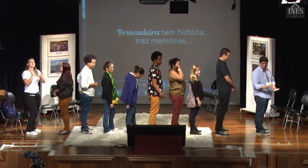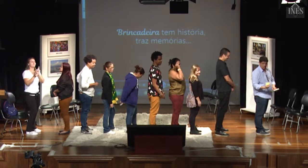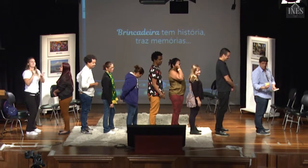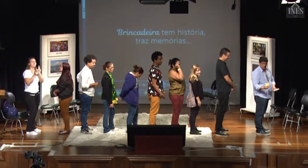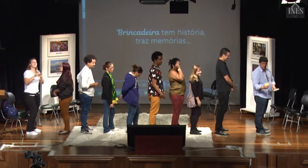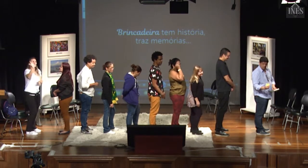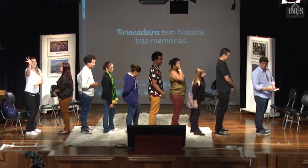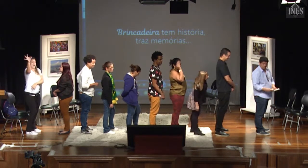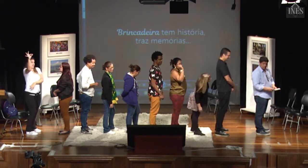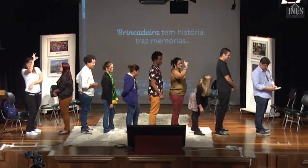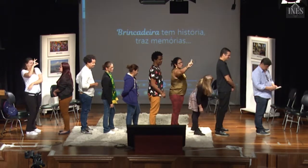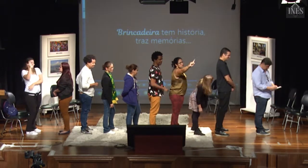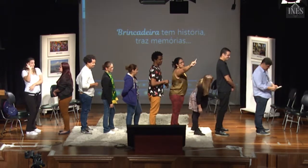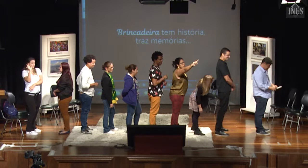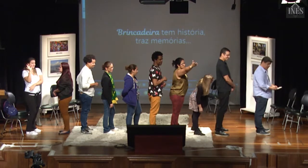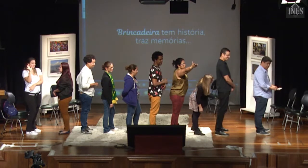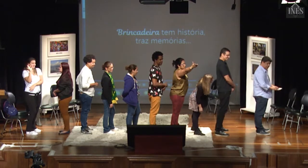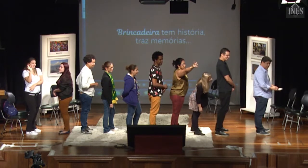Eu estava conversando e um...